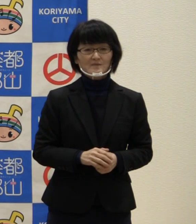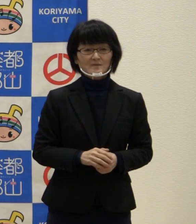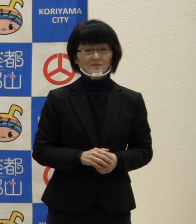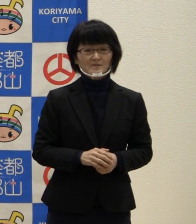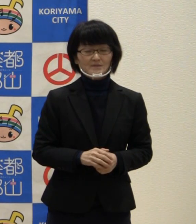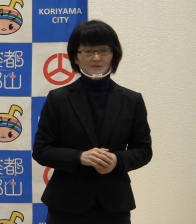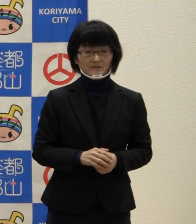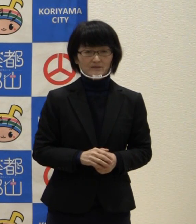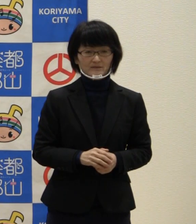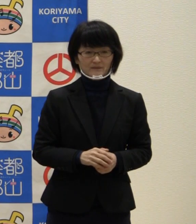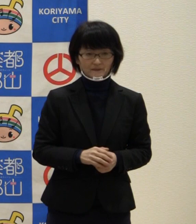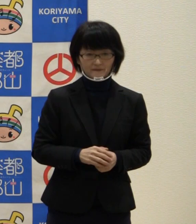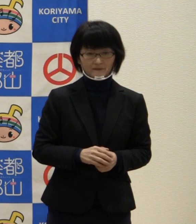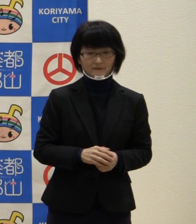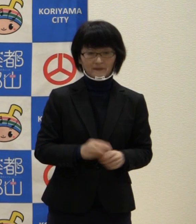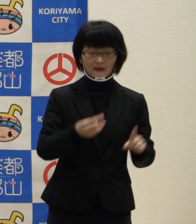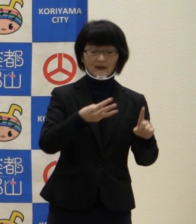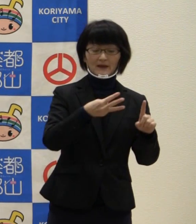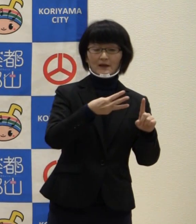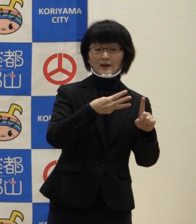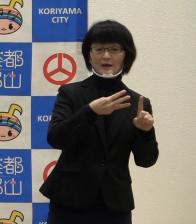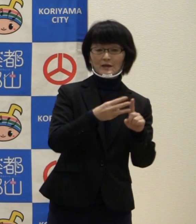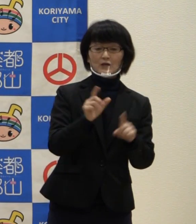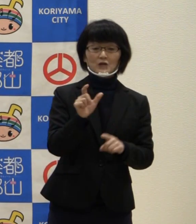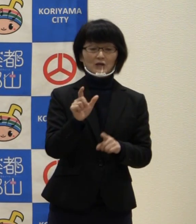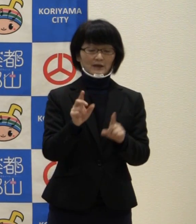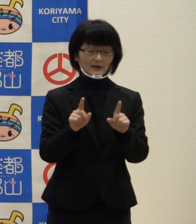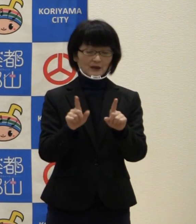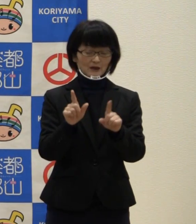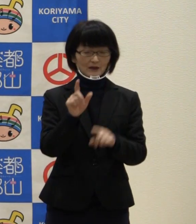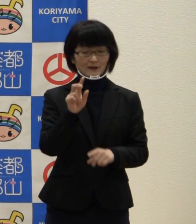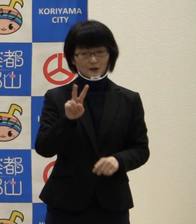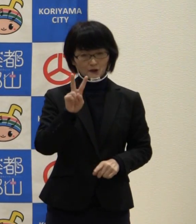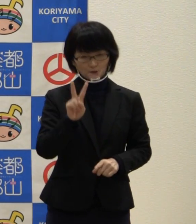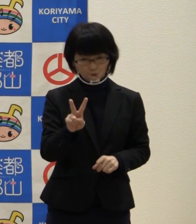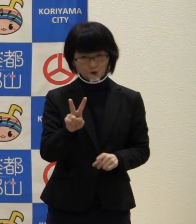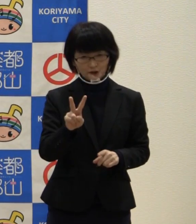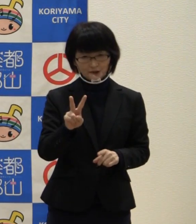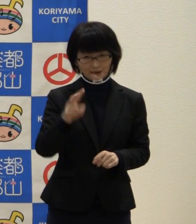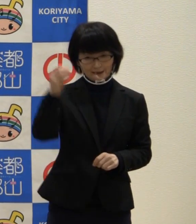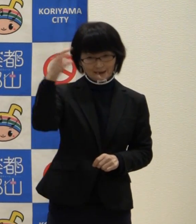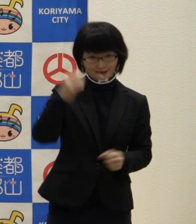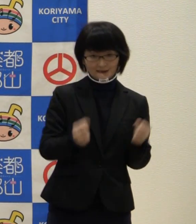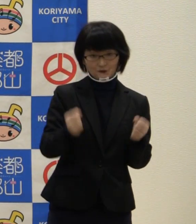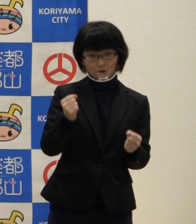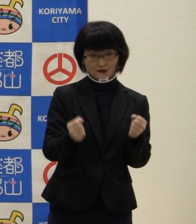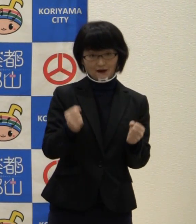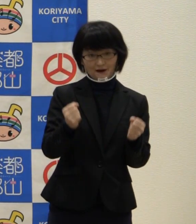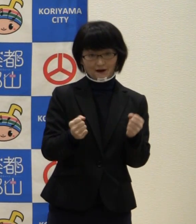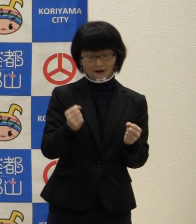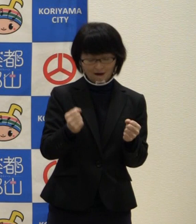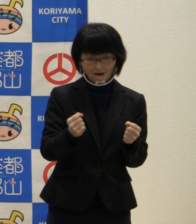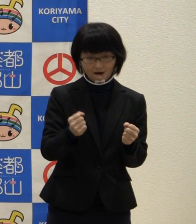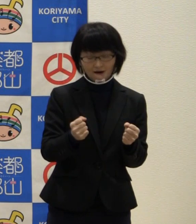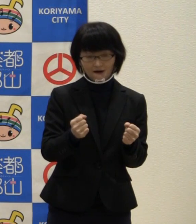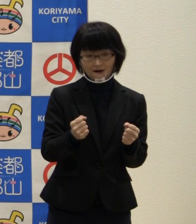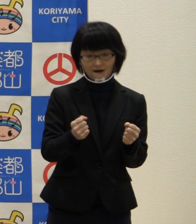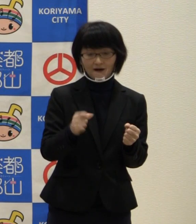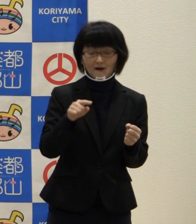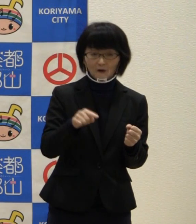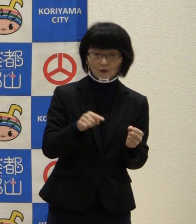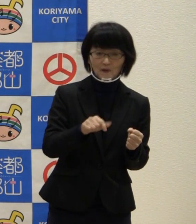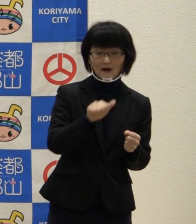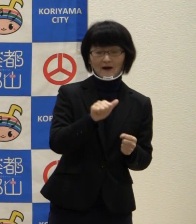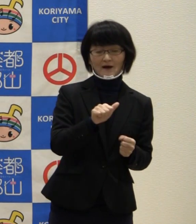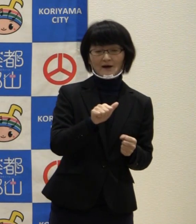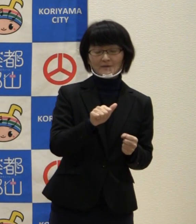FCV、EV につきまして、FCV は25万円かける20台、EV の方は5